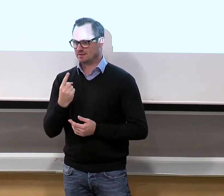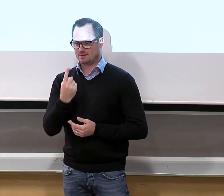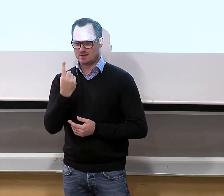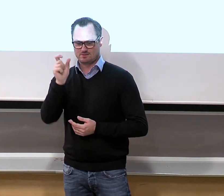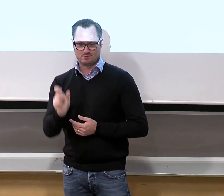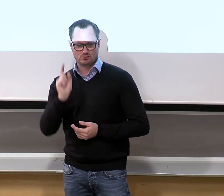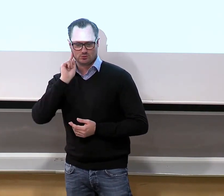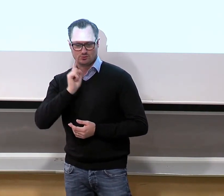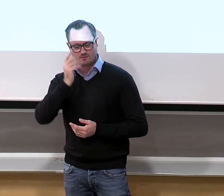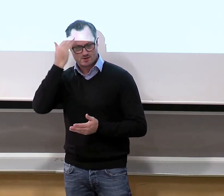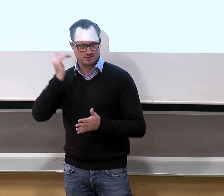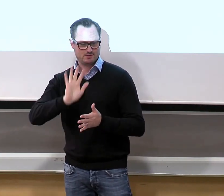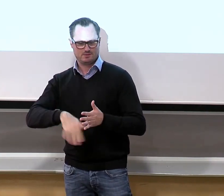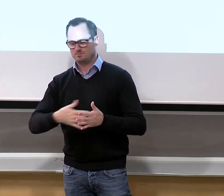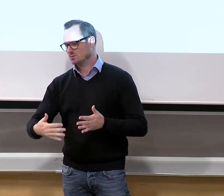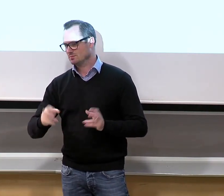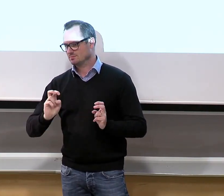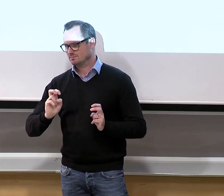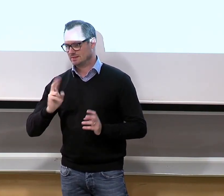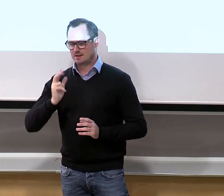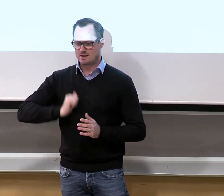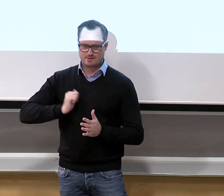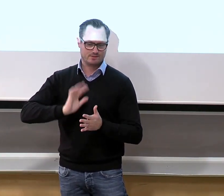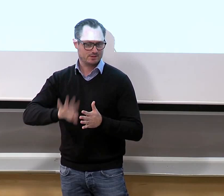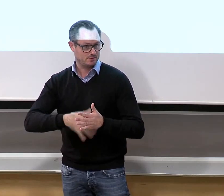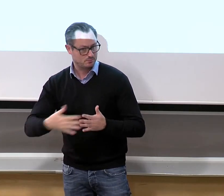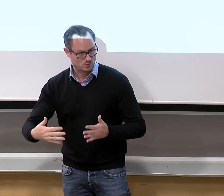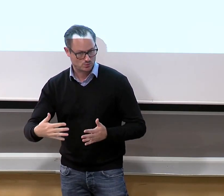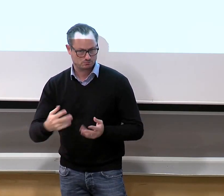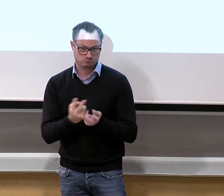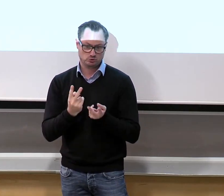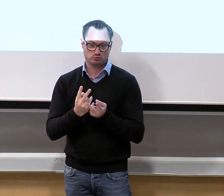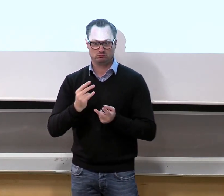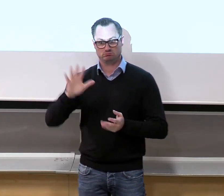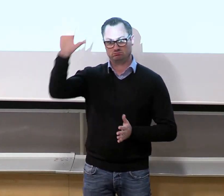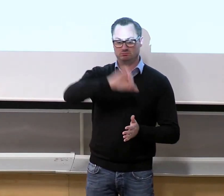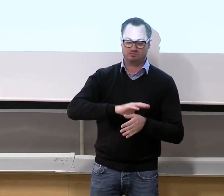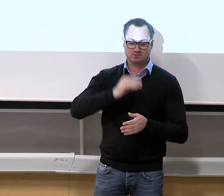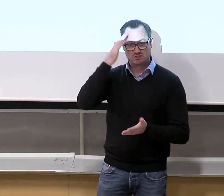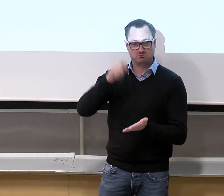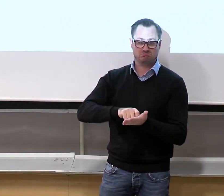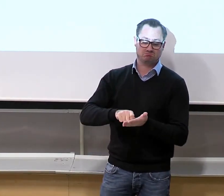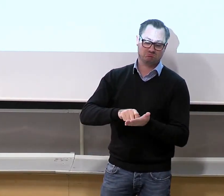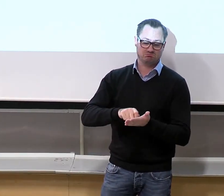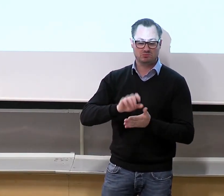ungefär 10 personer per döv som också kan teckenspråk. Så det innebär att det finns